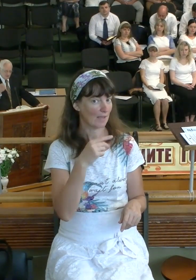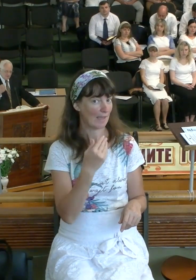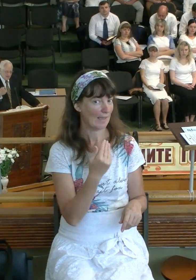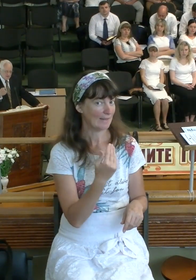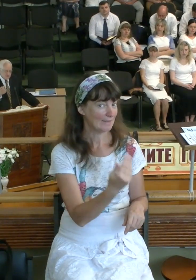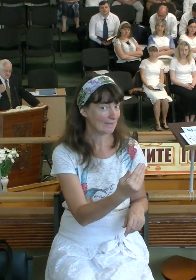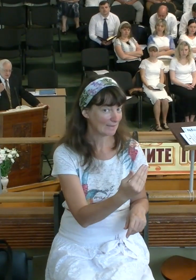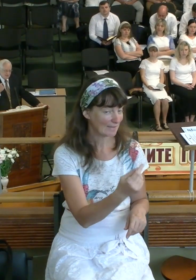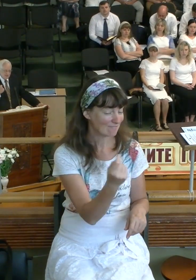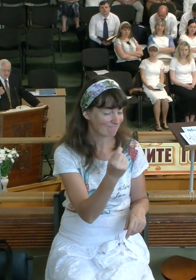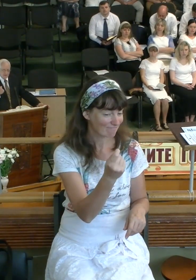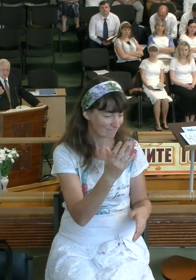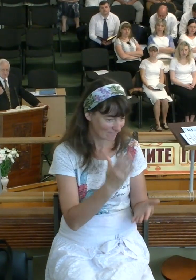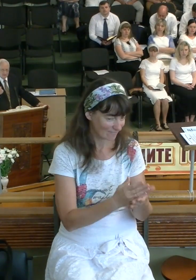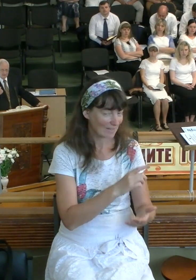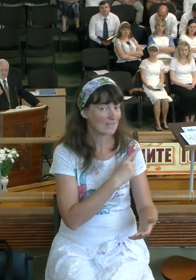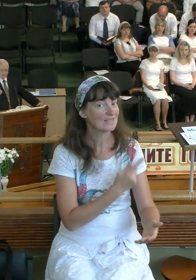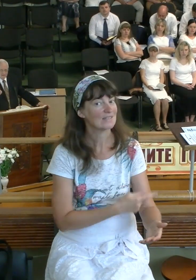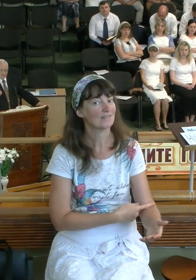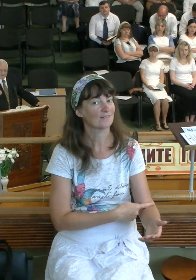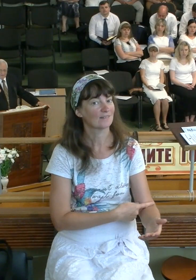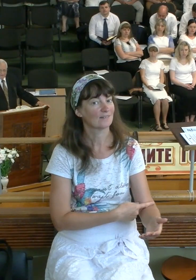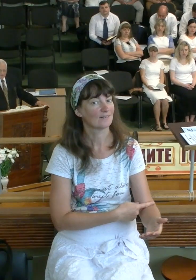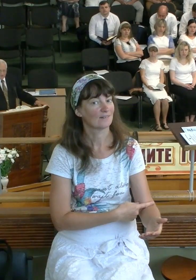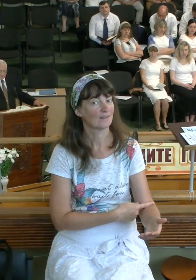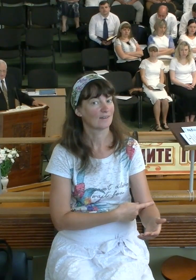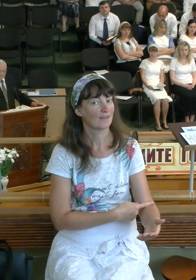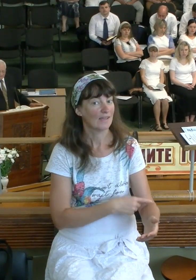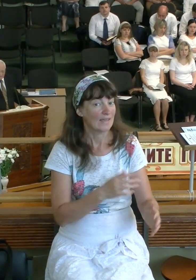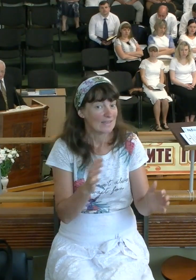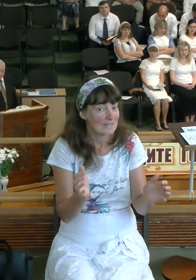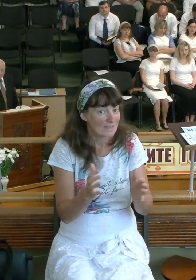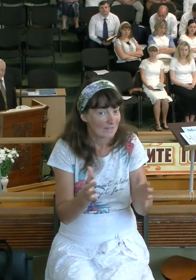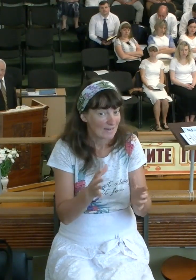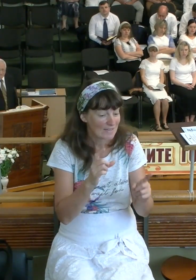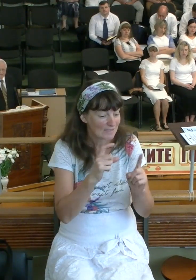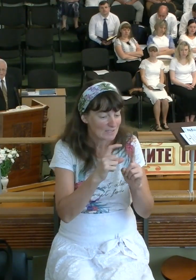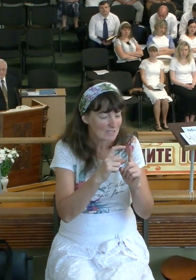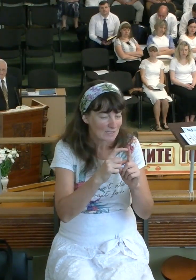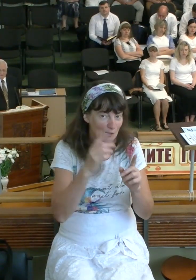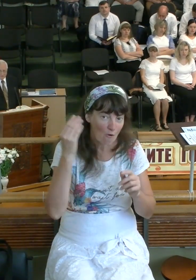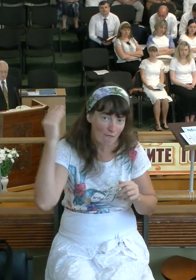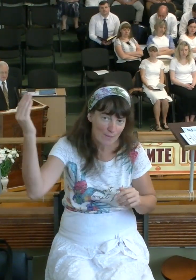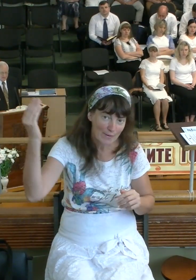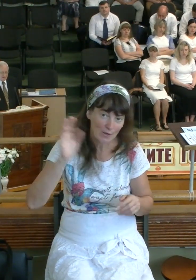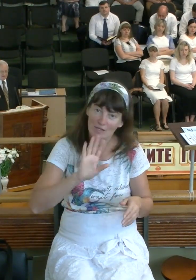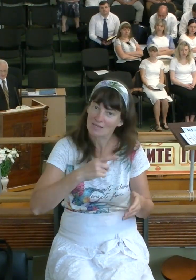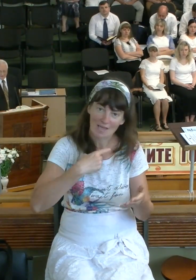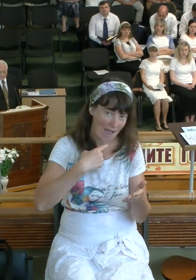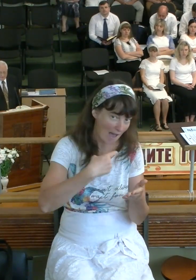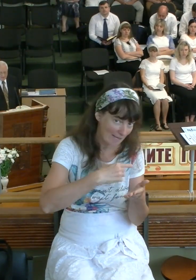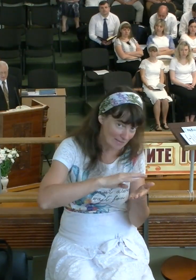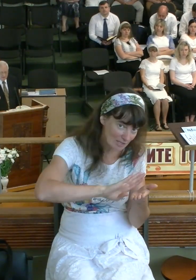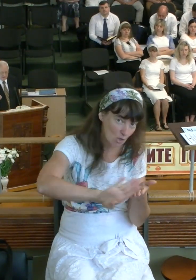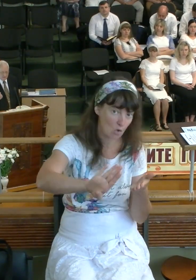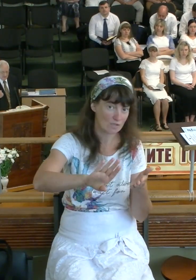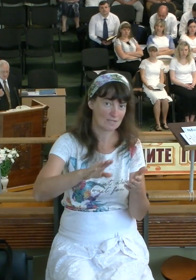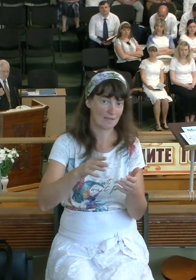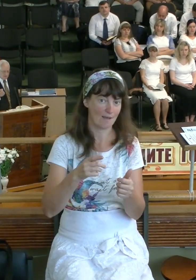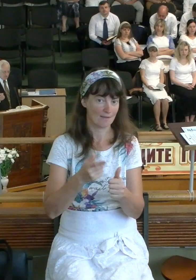немного имеешь силы. И сохранил слово мое и не отрекся